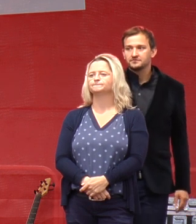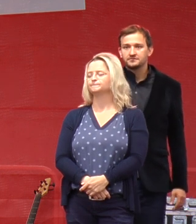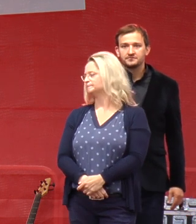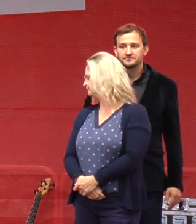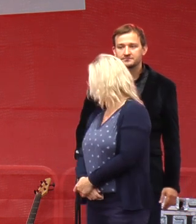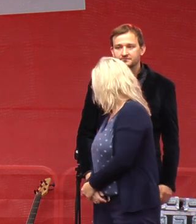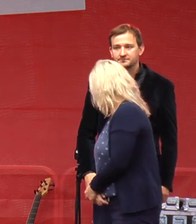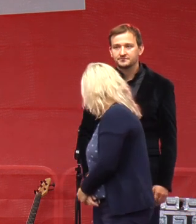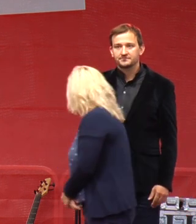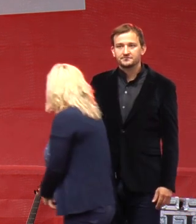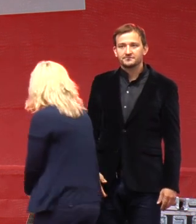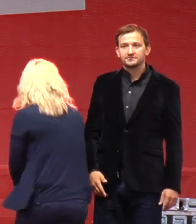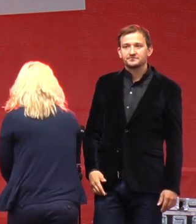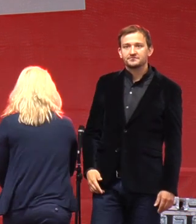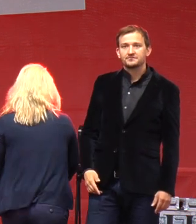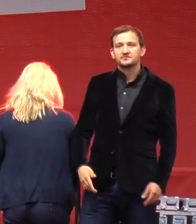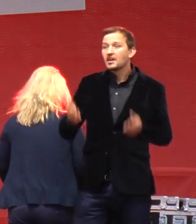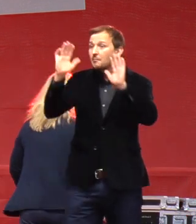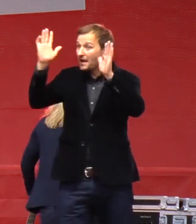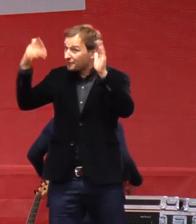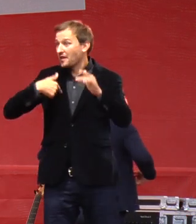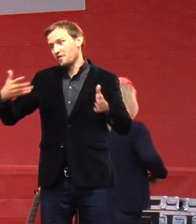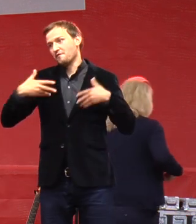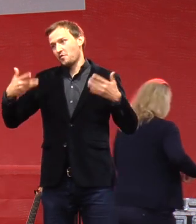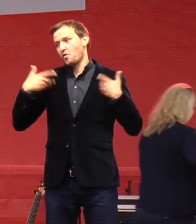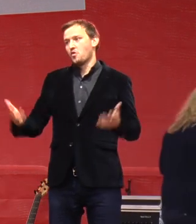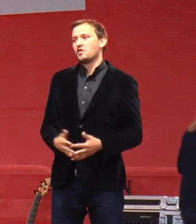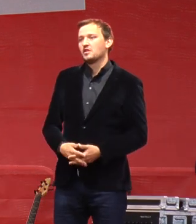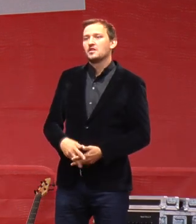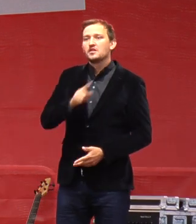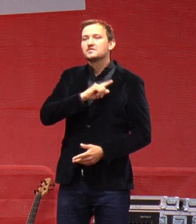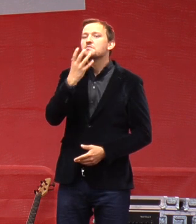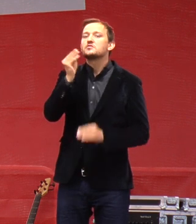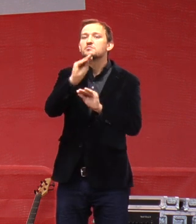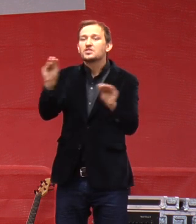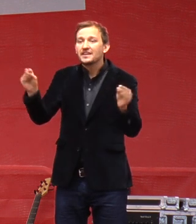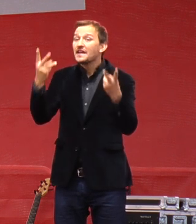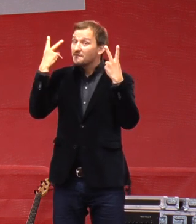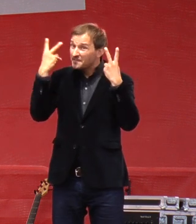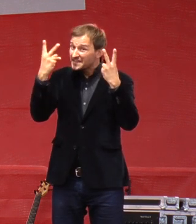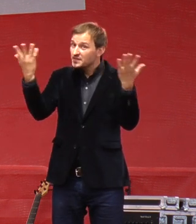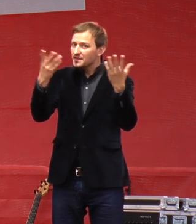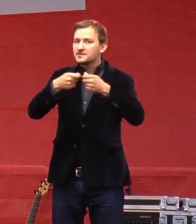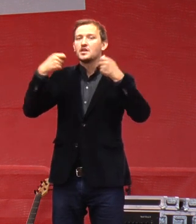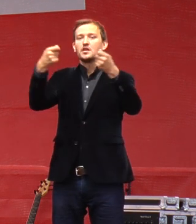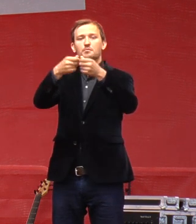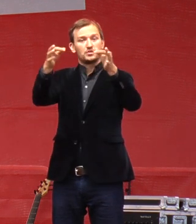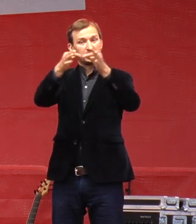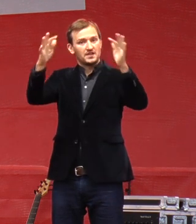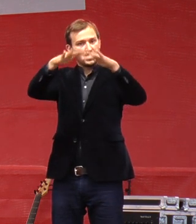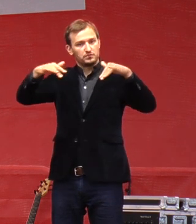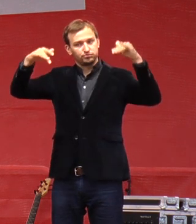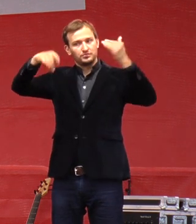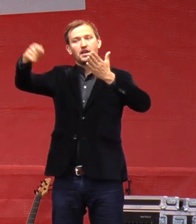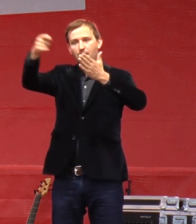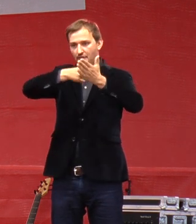Ich freue mich über den Beifall und den Zuspruch und kann nur sagen, es ist so wichtig bei den Bundestagswahlen, dass der Kurs, für den